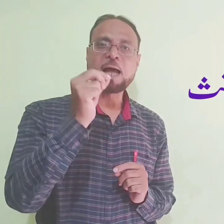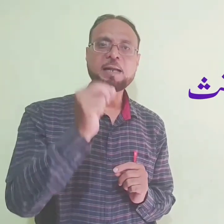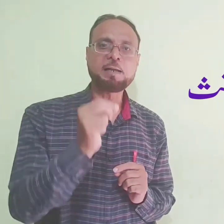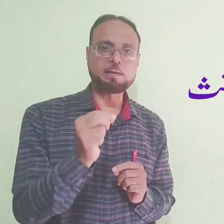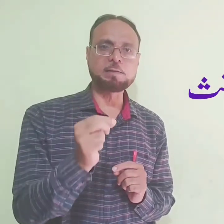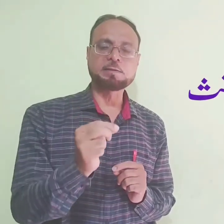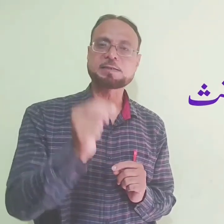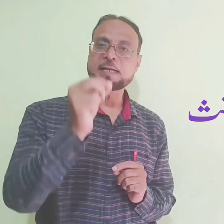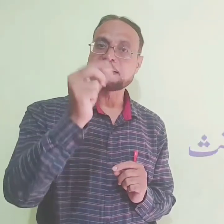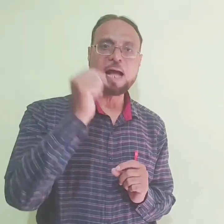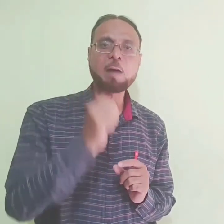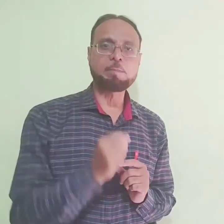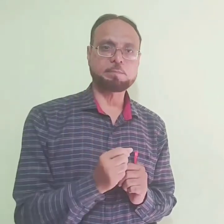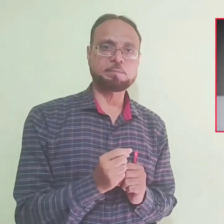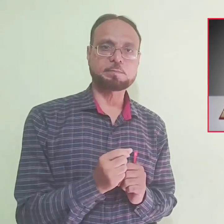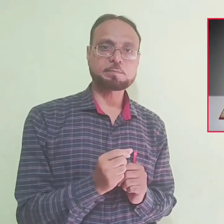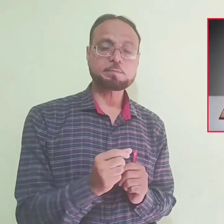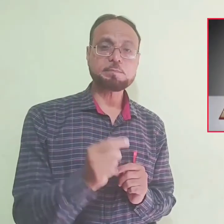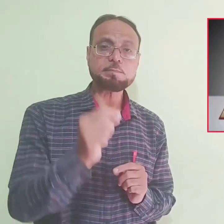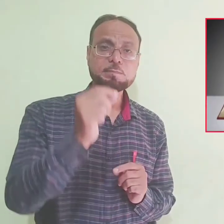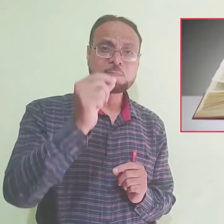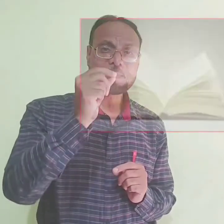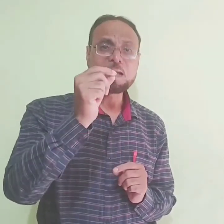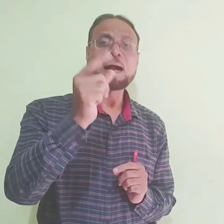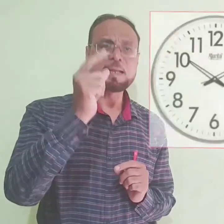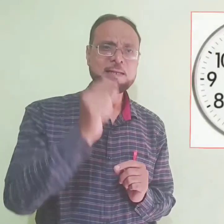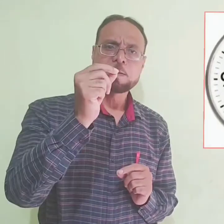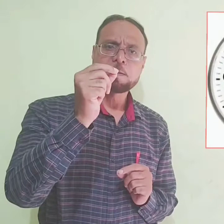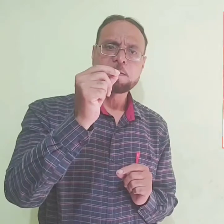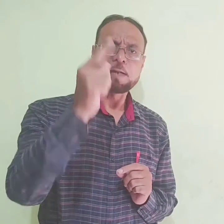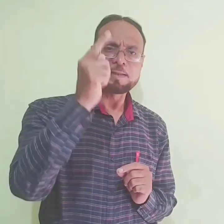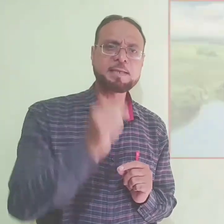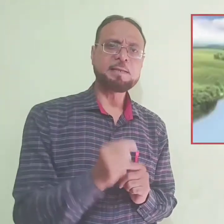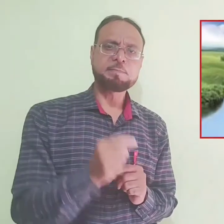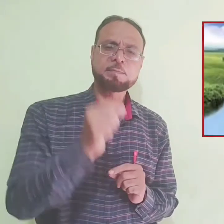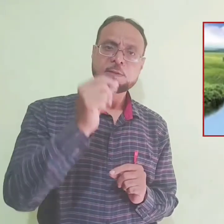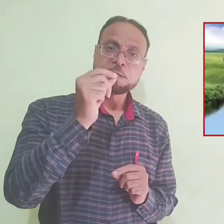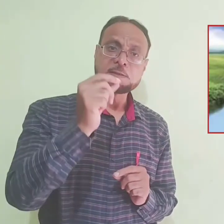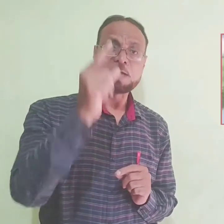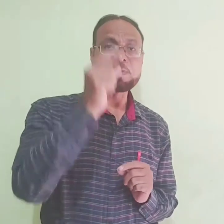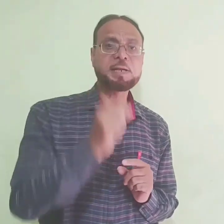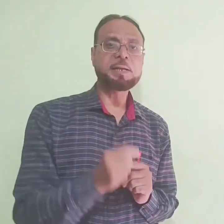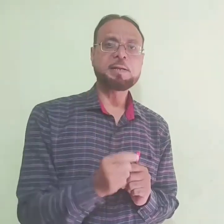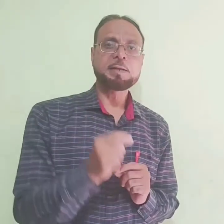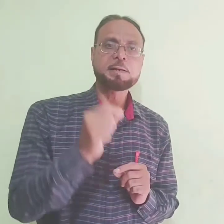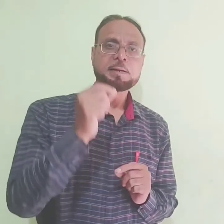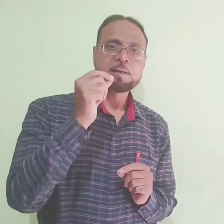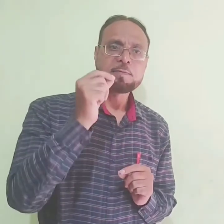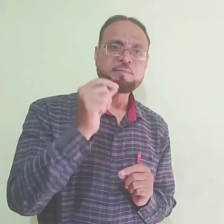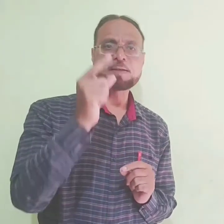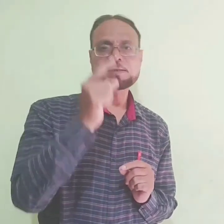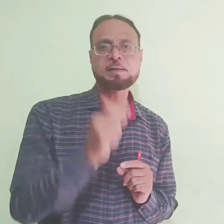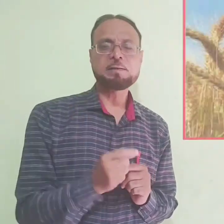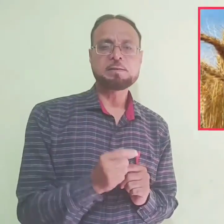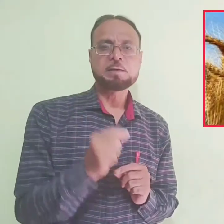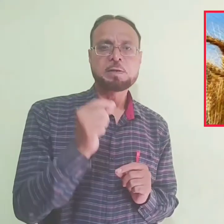है जैसे किताब, घड़ी, नदी, जमीन, फसल,